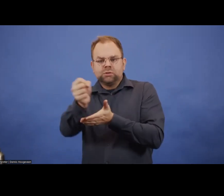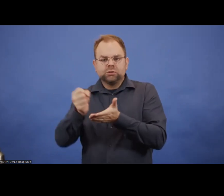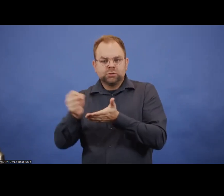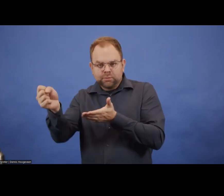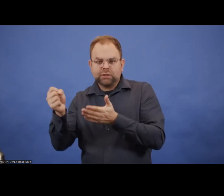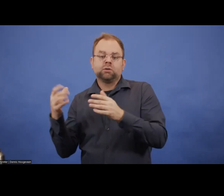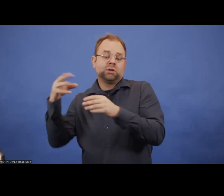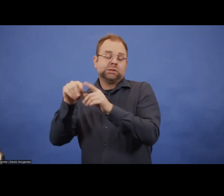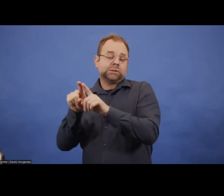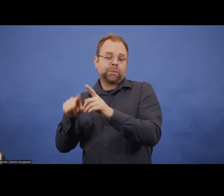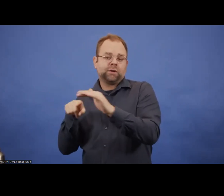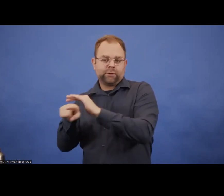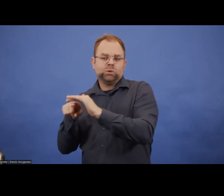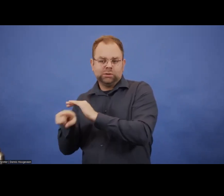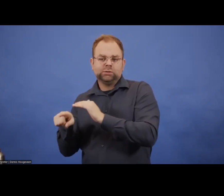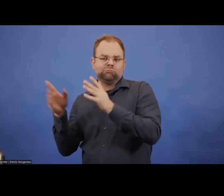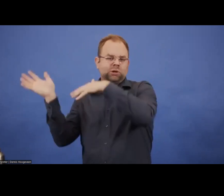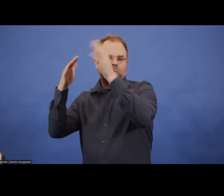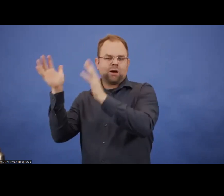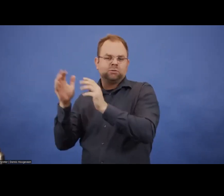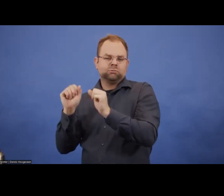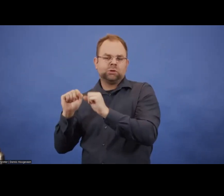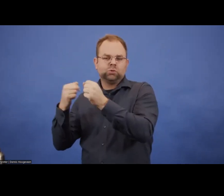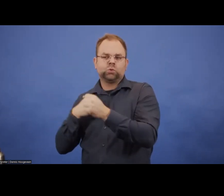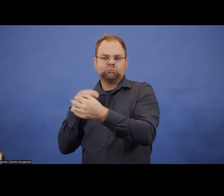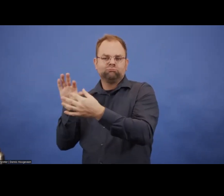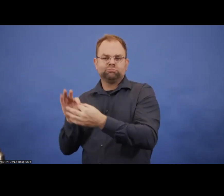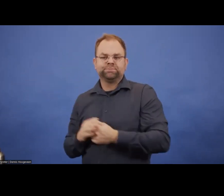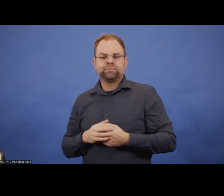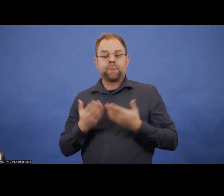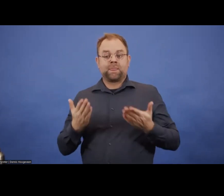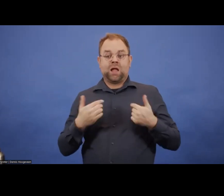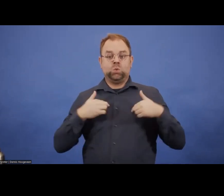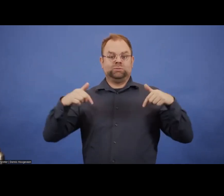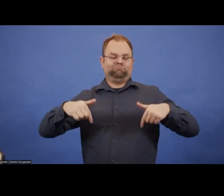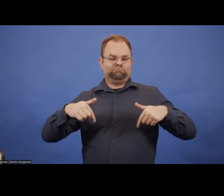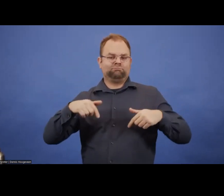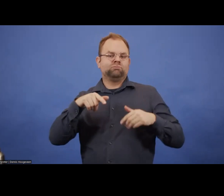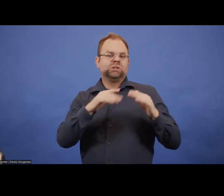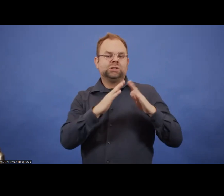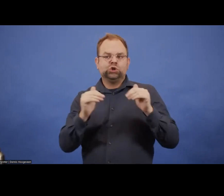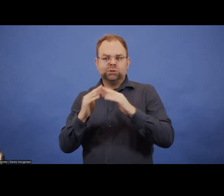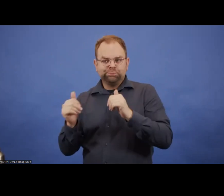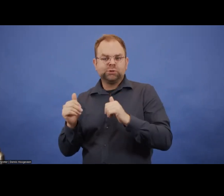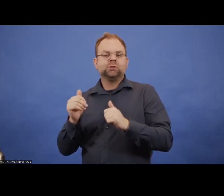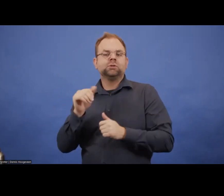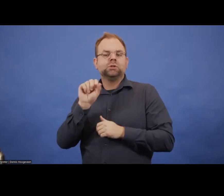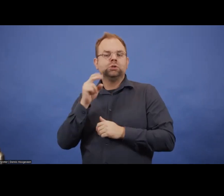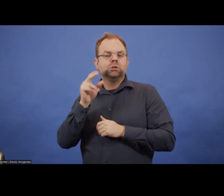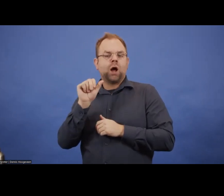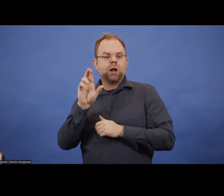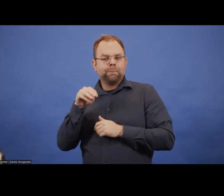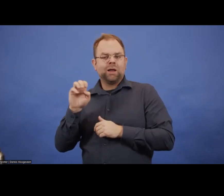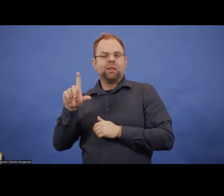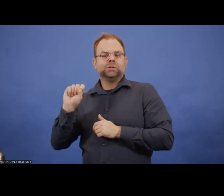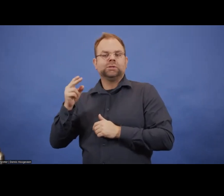donde participo en COP27, en la acción del planeta. Muchísimas